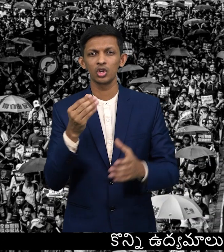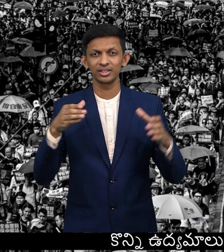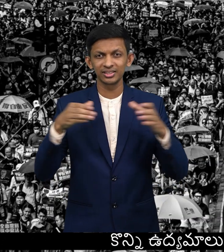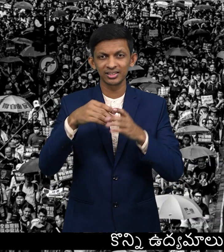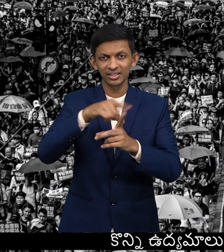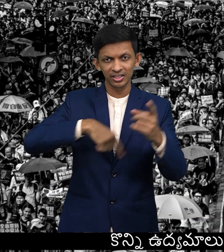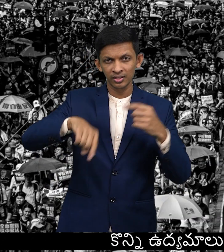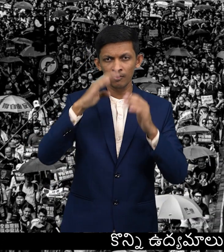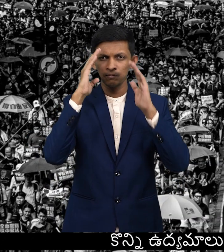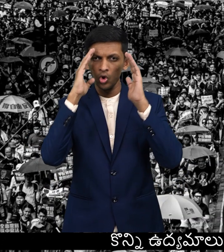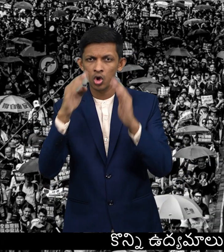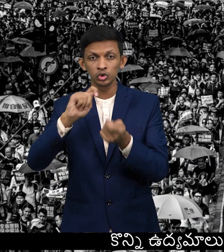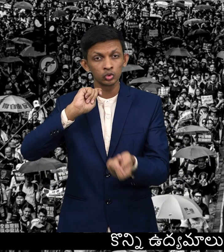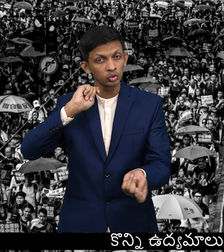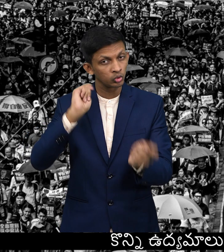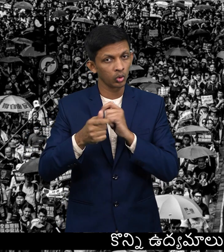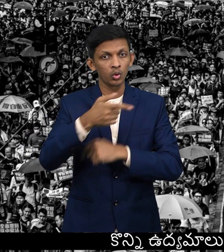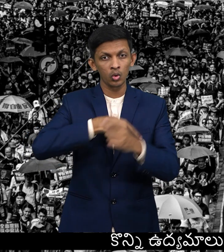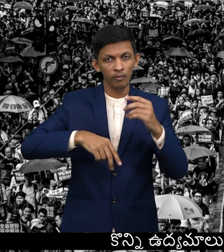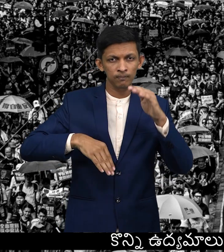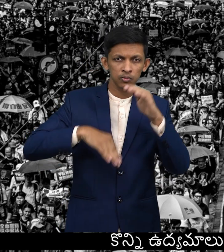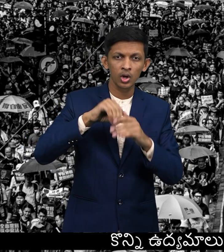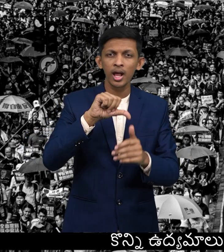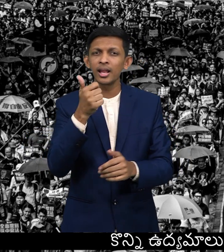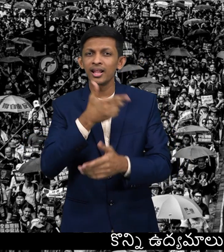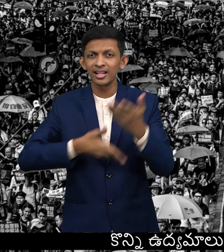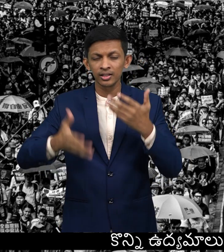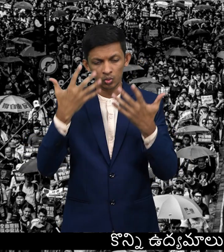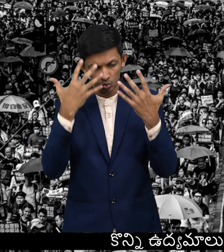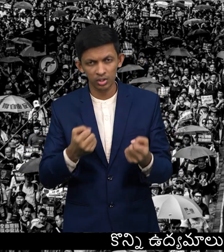కొన్ని ఉద్యమాలు బలవంతపు మార్పులను నిరోధిస్తాయి.